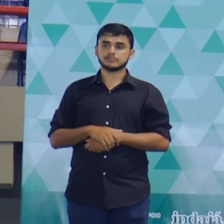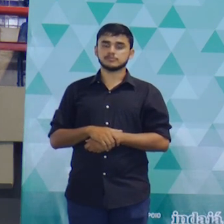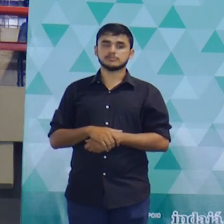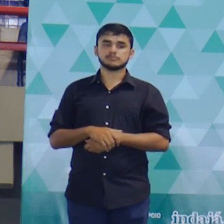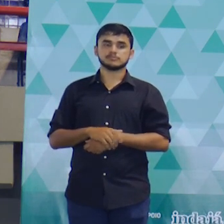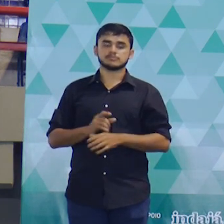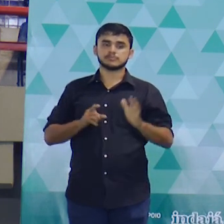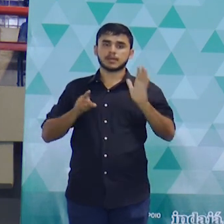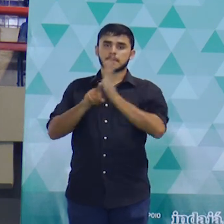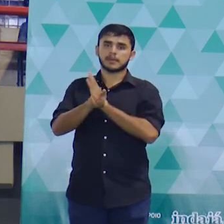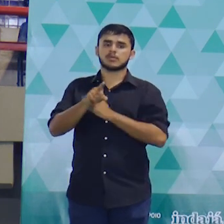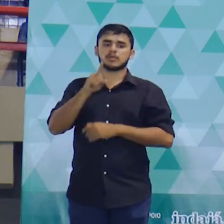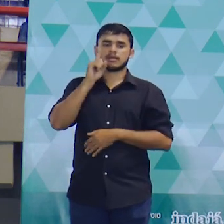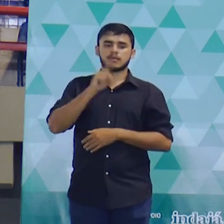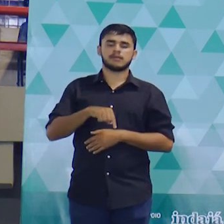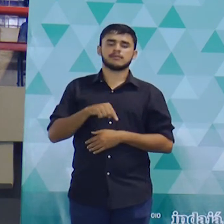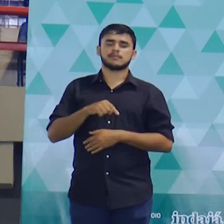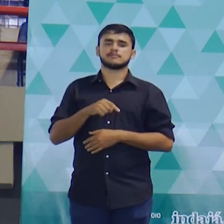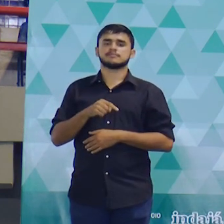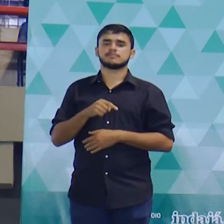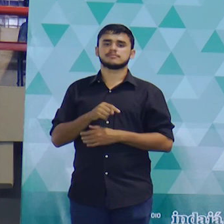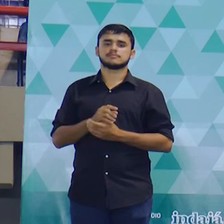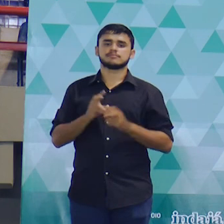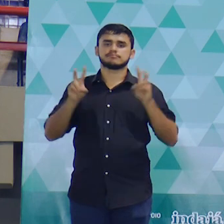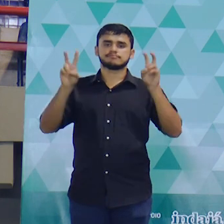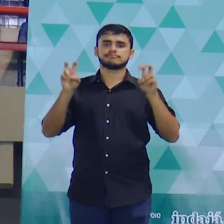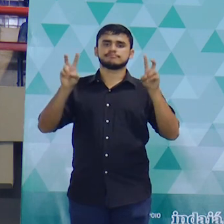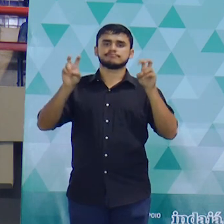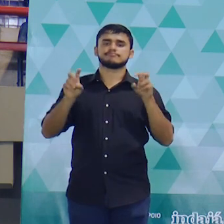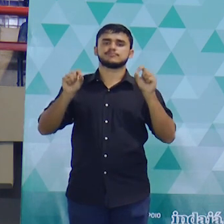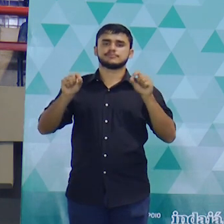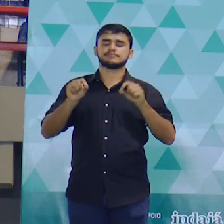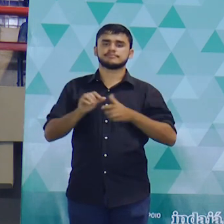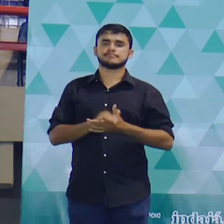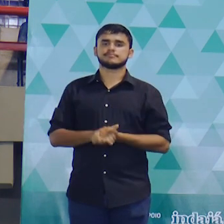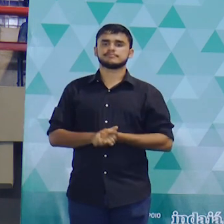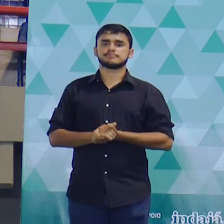vai ser a questão... Deixe-me ver.